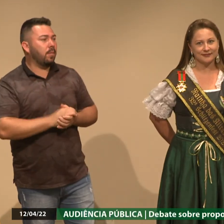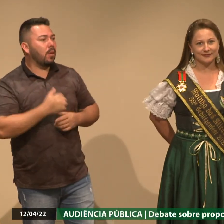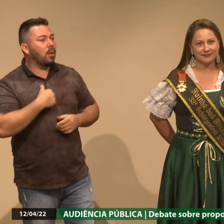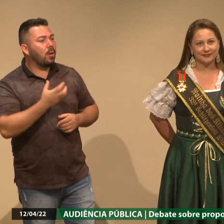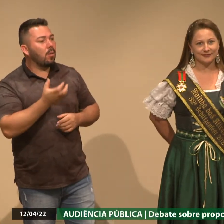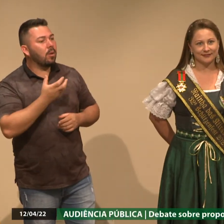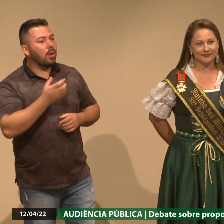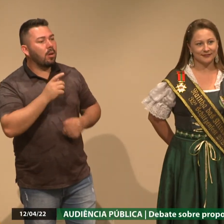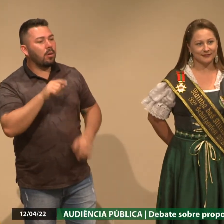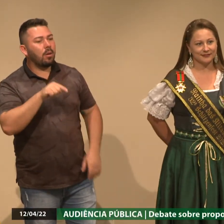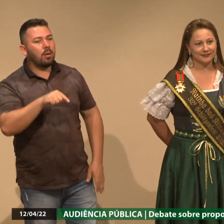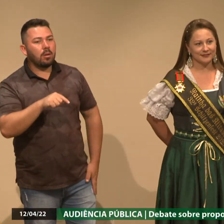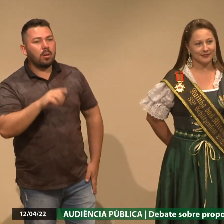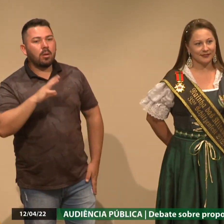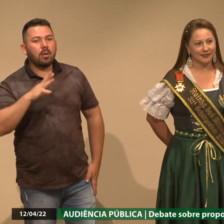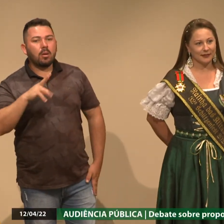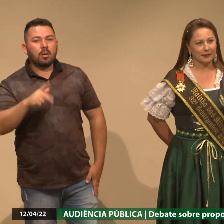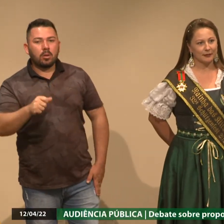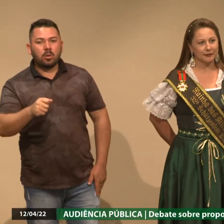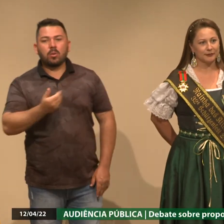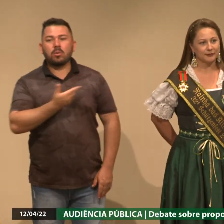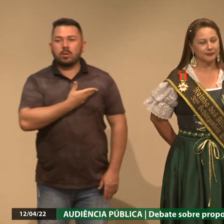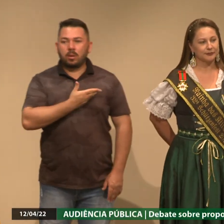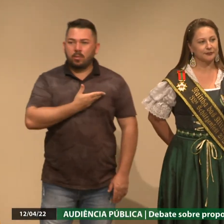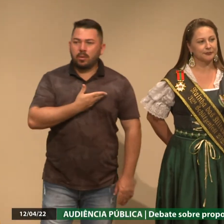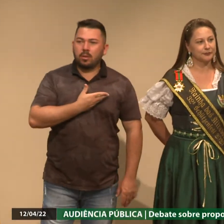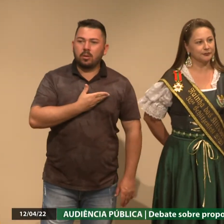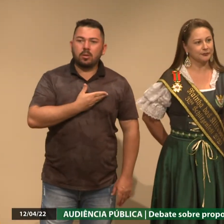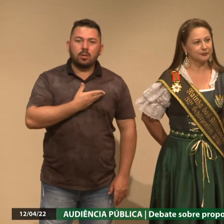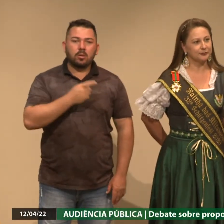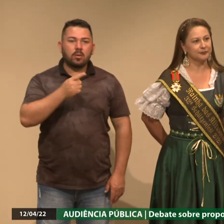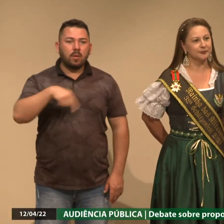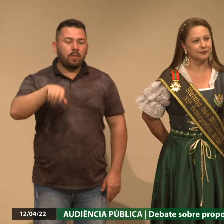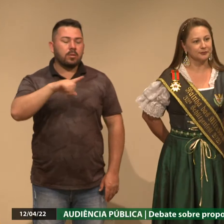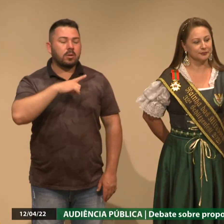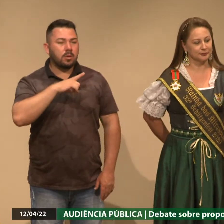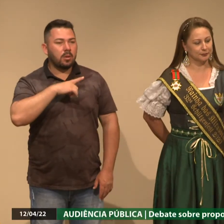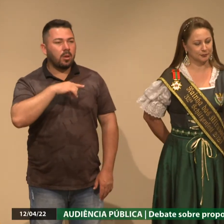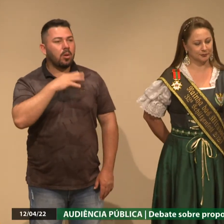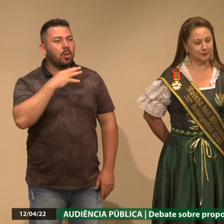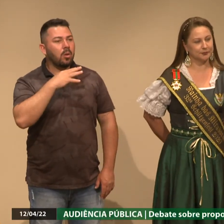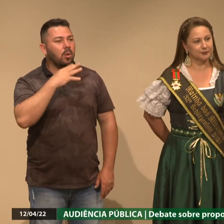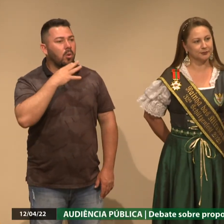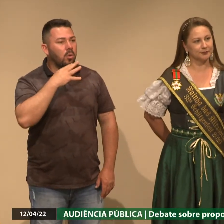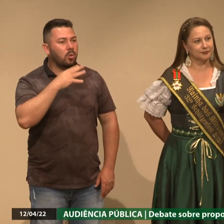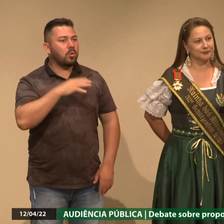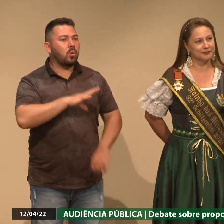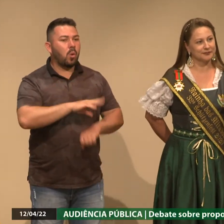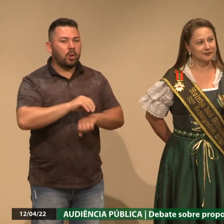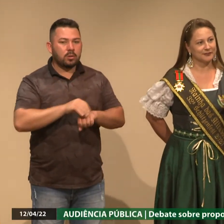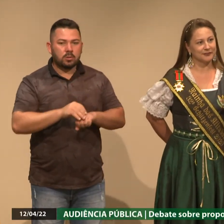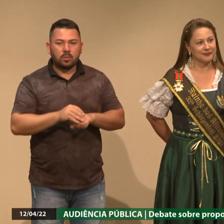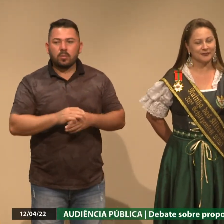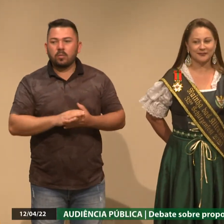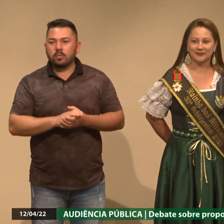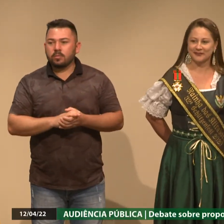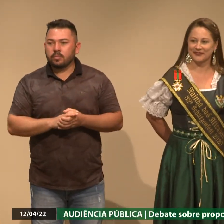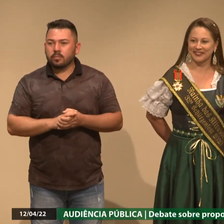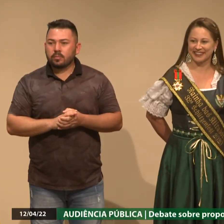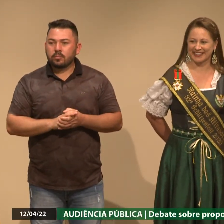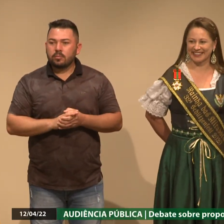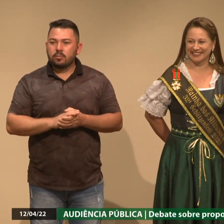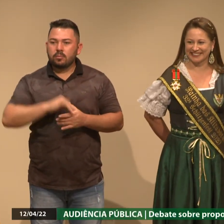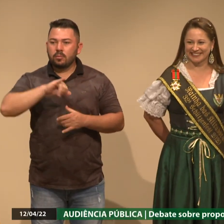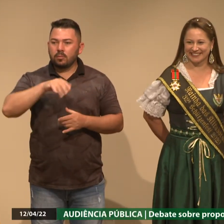aqui que todas os meus queridos amigos para vocês terem conhecimento de quem são meus queridos amigos de Jaraguá do Sul que se